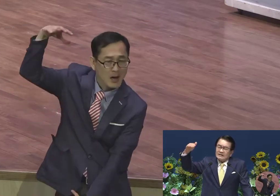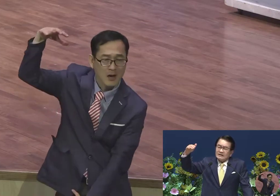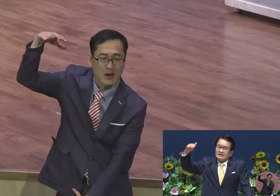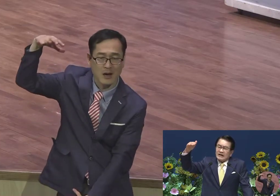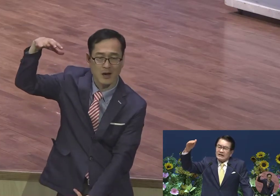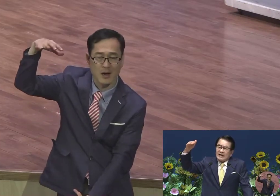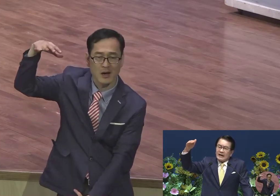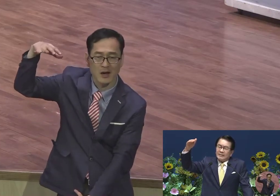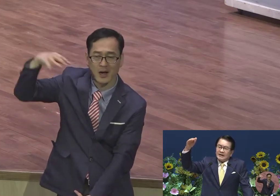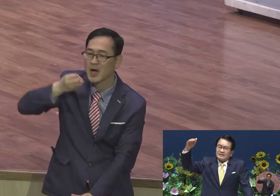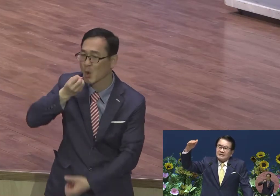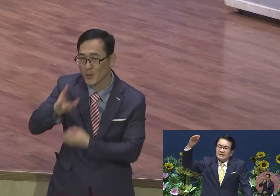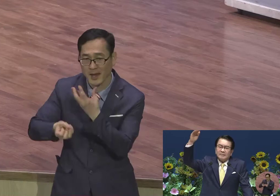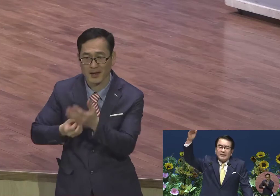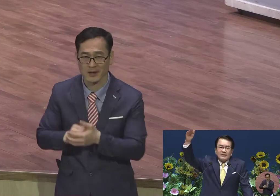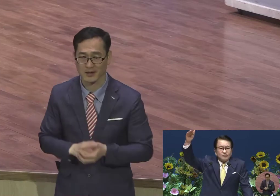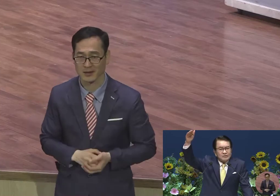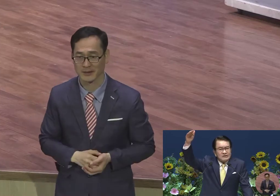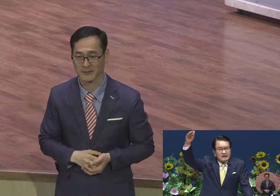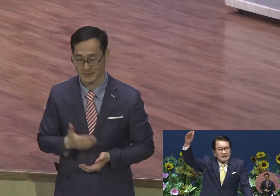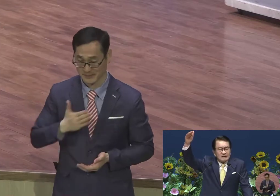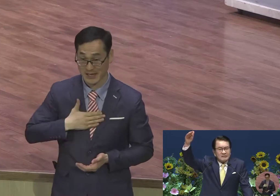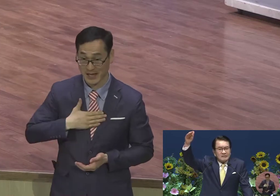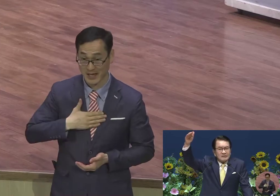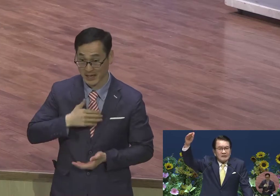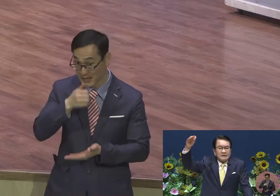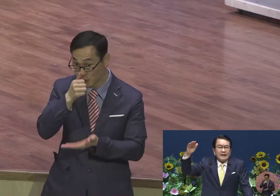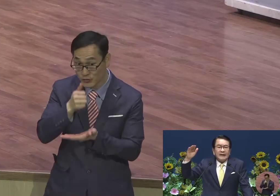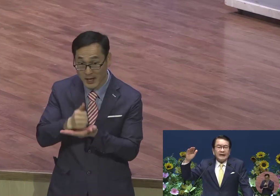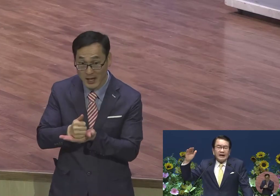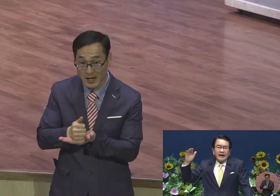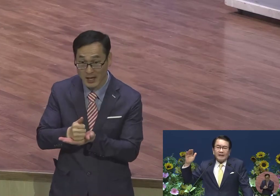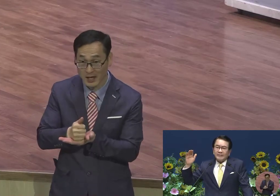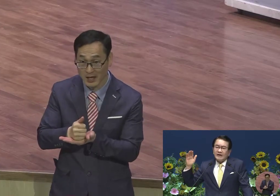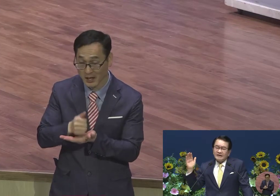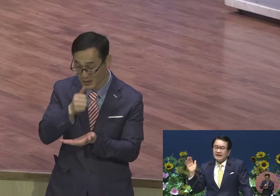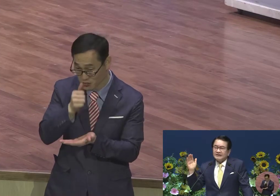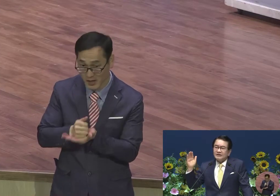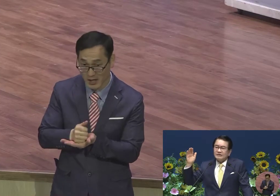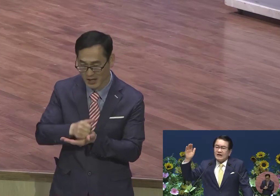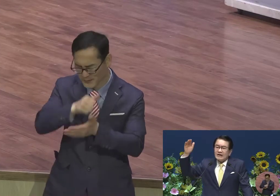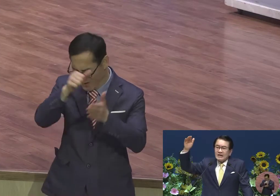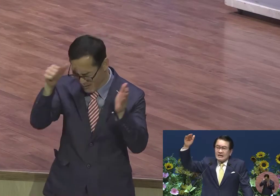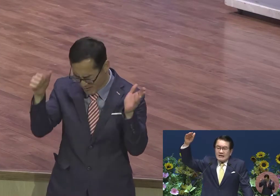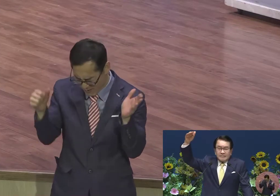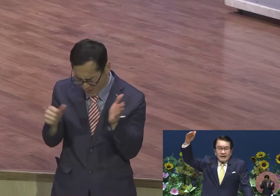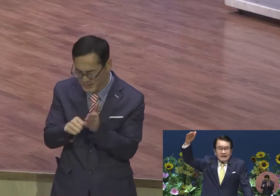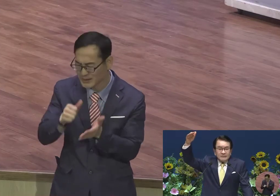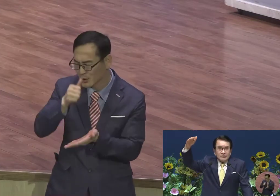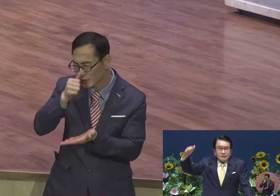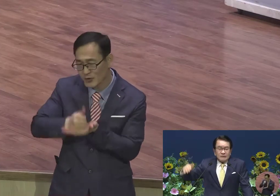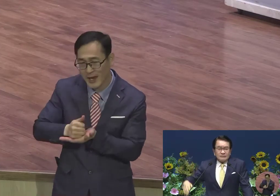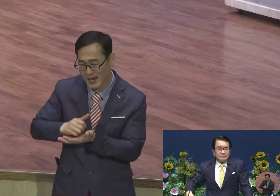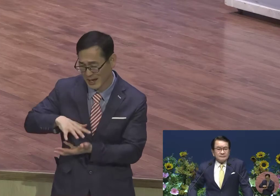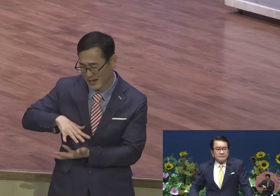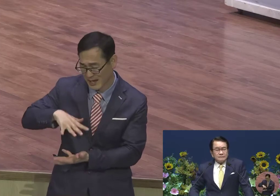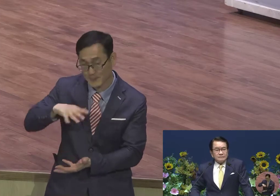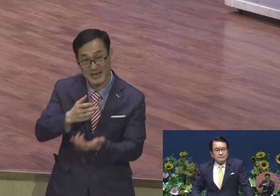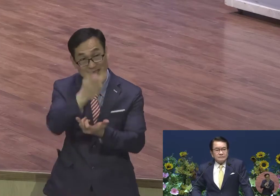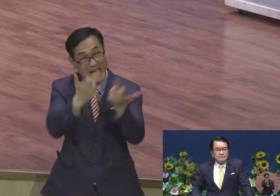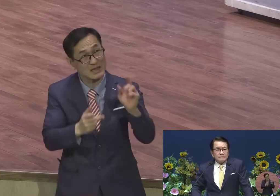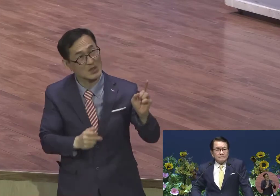상징적인 산이 에베레스트 10배가 수미산이 내가 평생 지은 저가 80미터